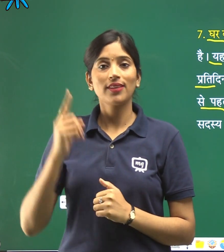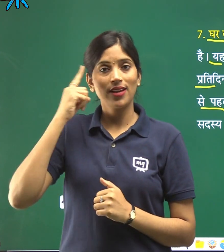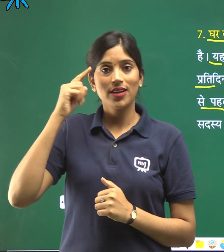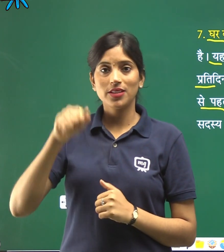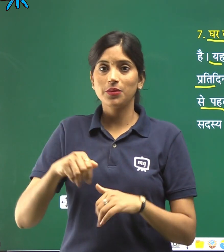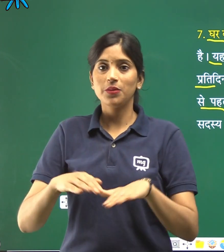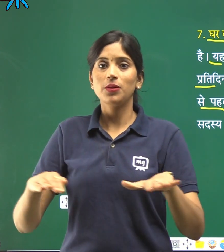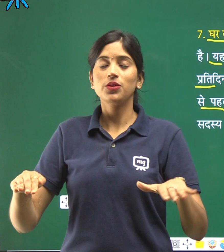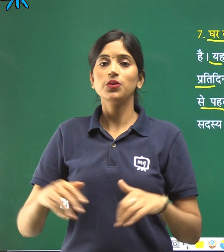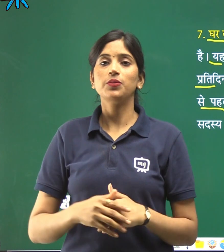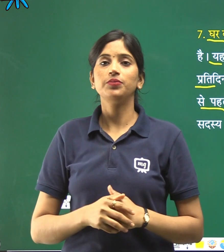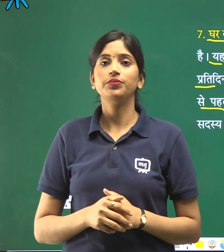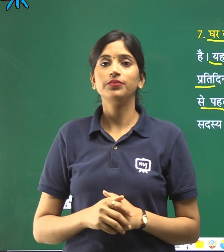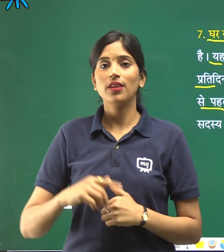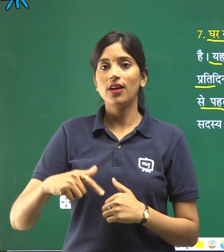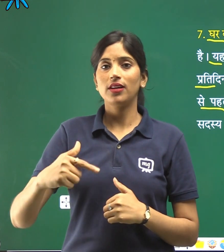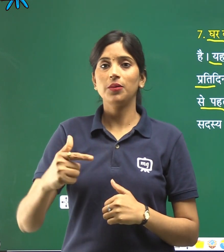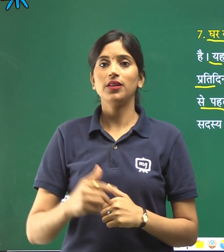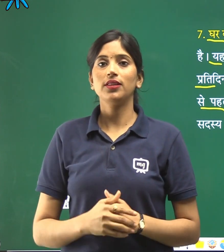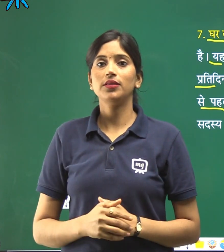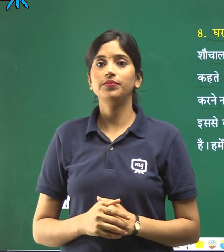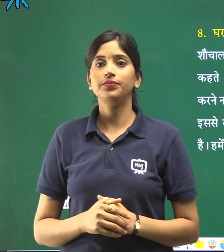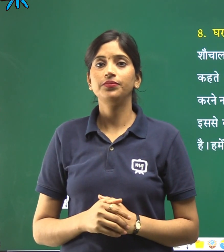समझ में आए बच्चों? आगे बढ़ते हैं।